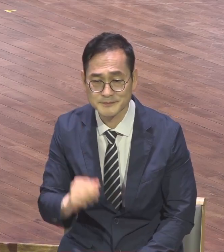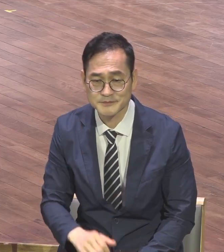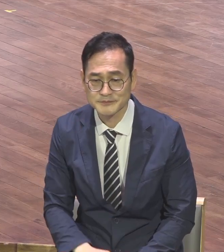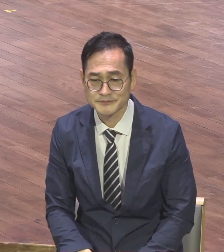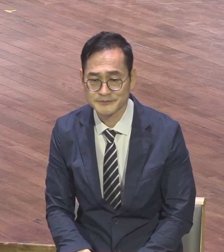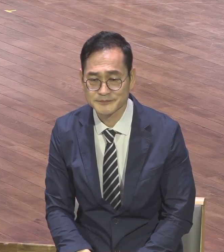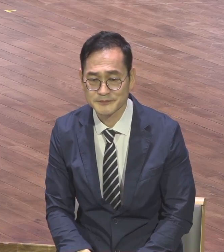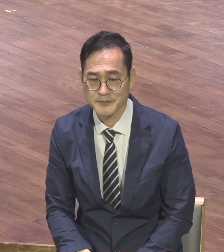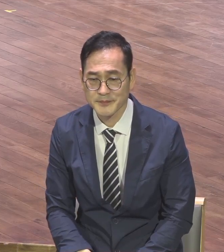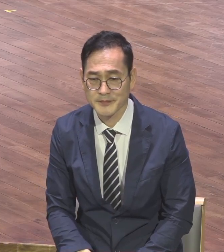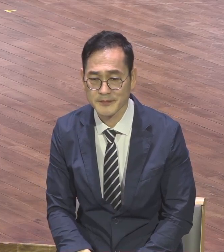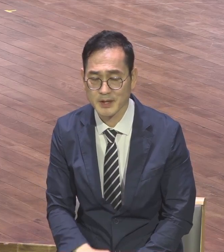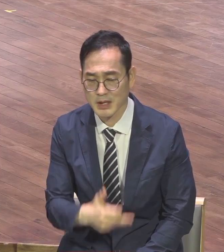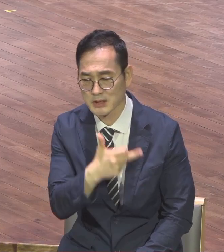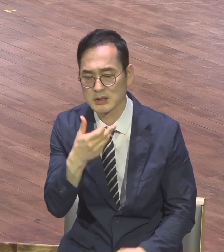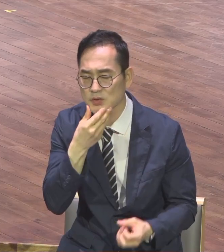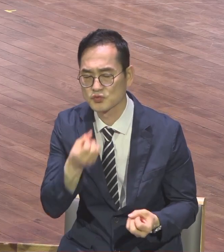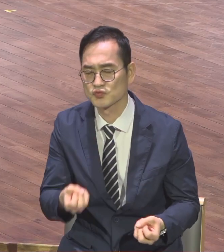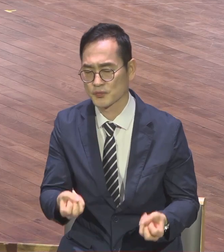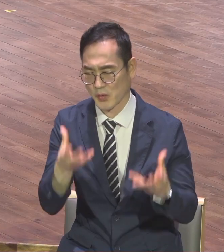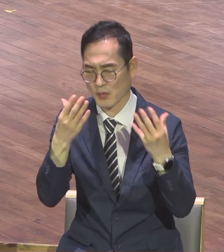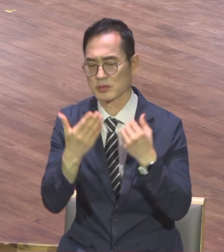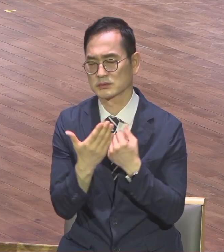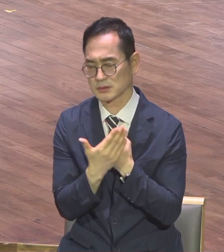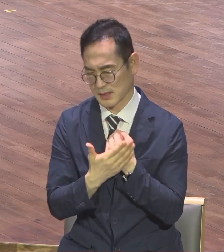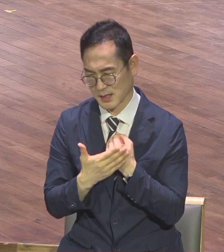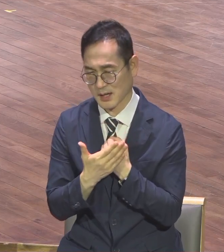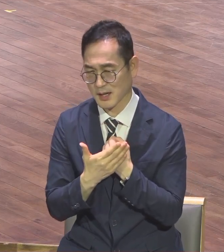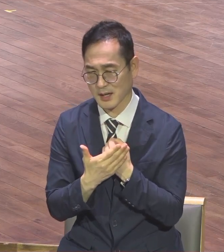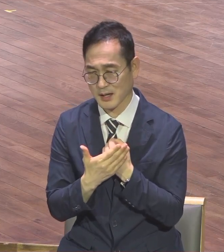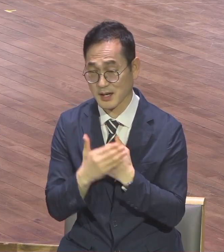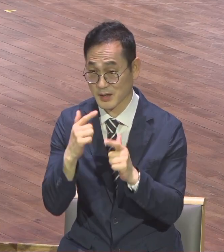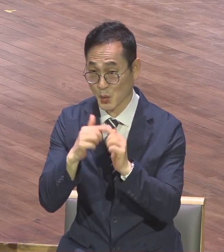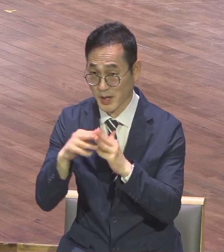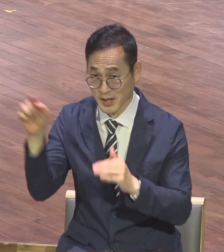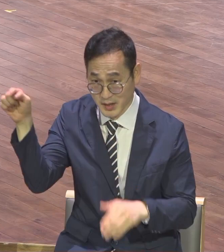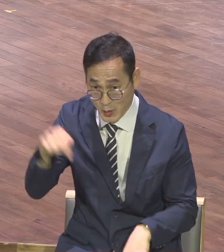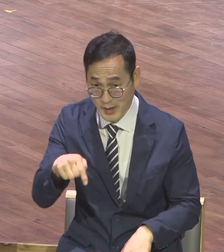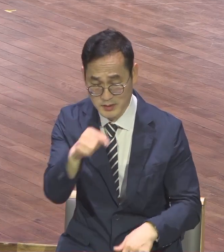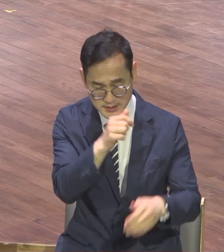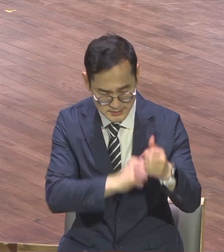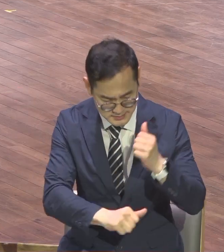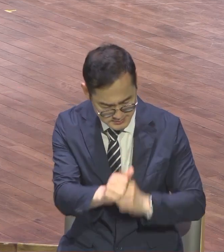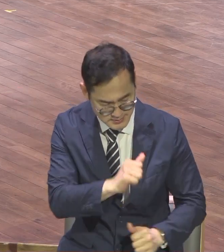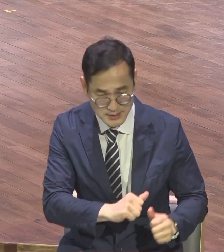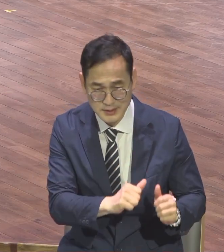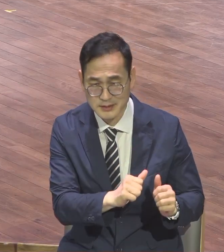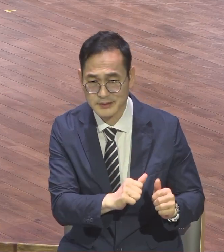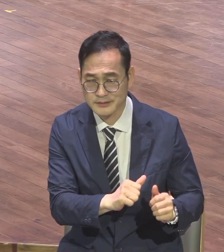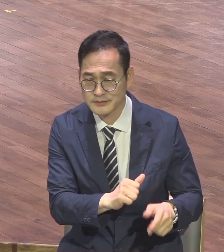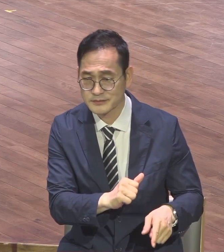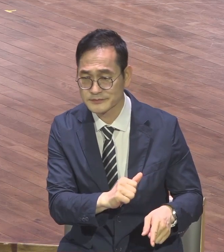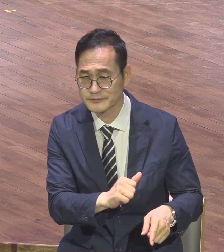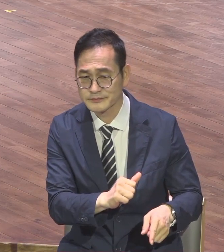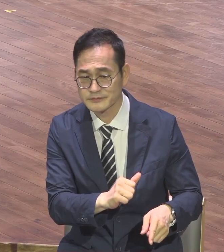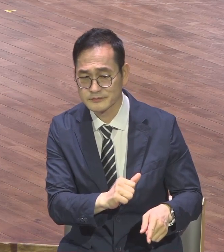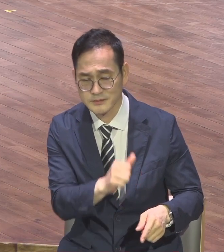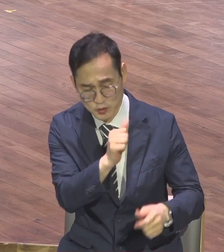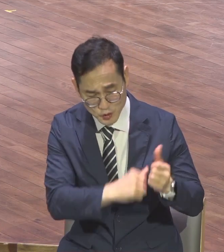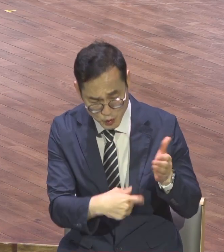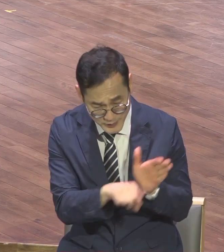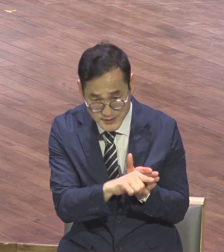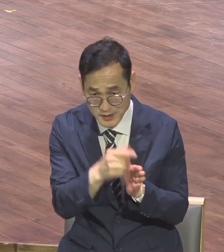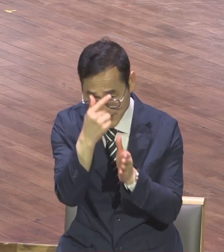이것이 얼마나 큰 축복인지 여러분이 이 교회에 와서 여러분 후손들을 위해서 정말로